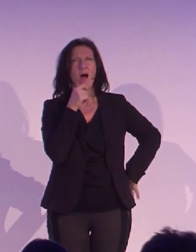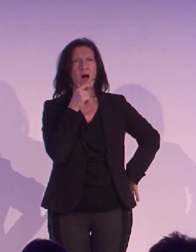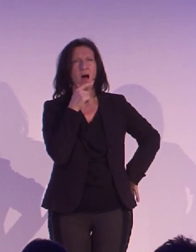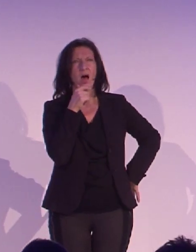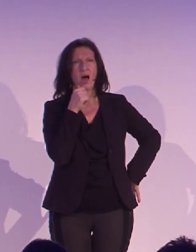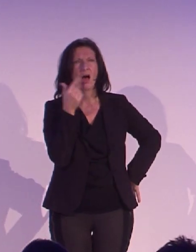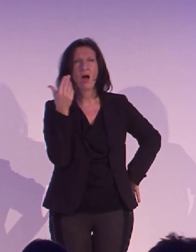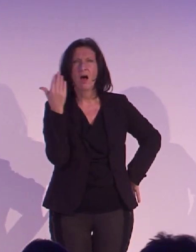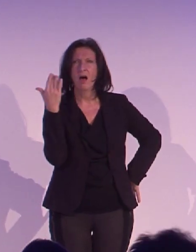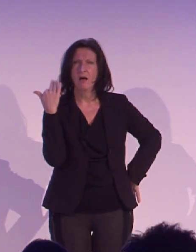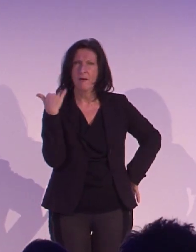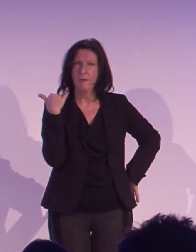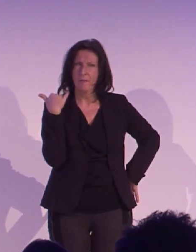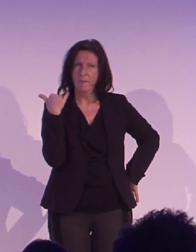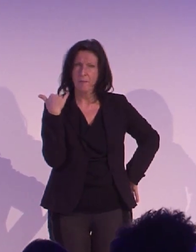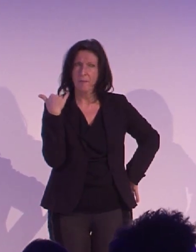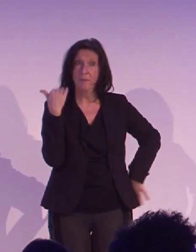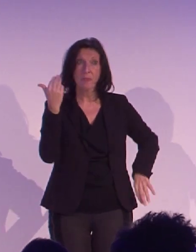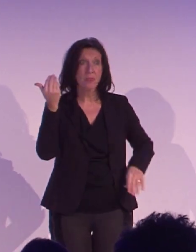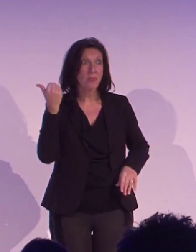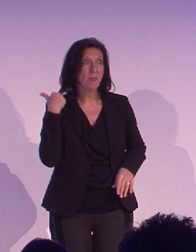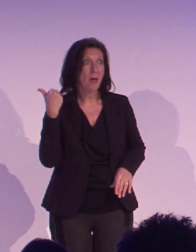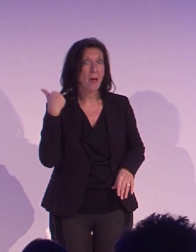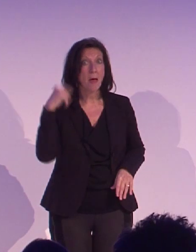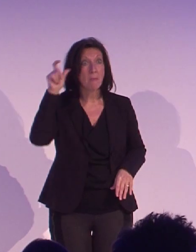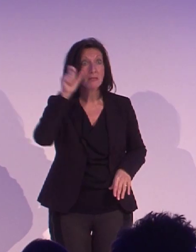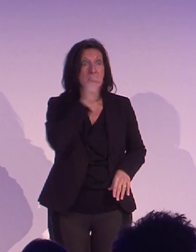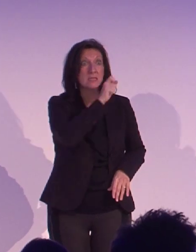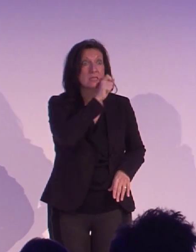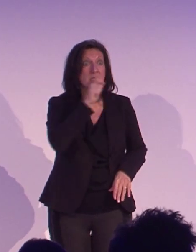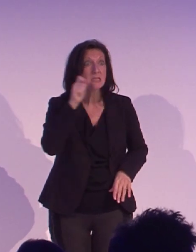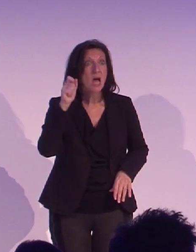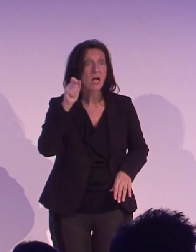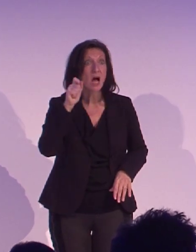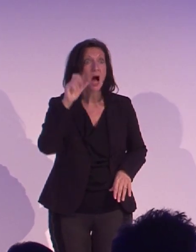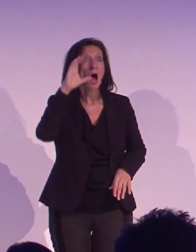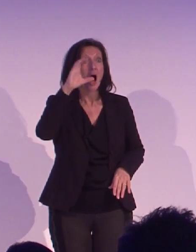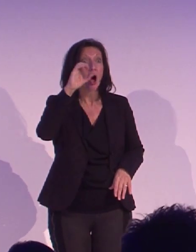Hat er den Peter Cornelius getroffen?